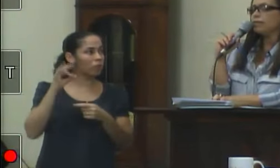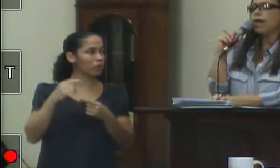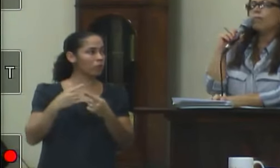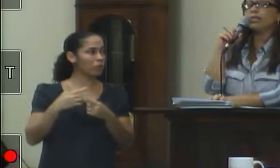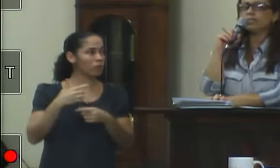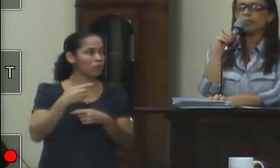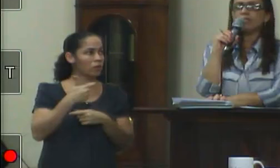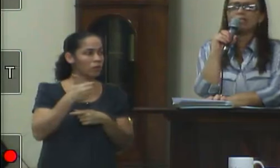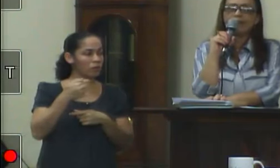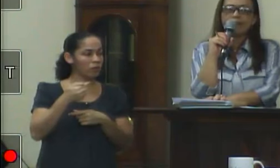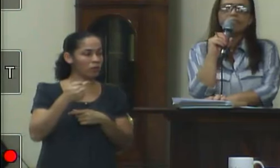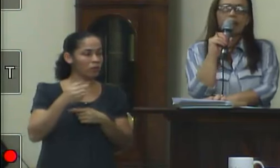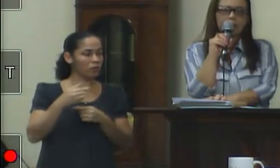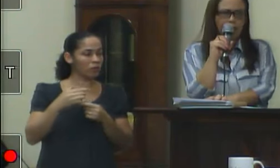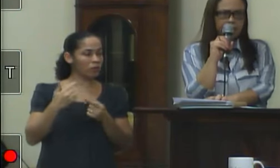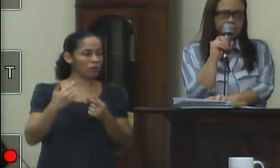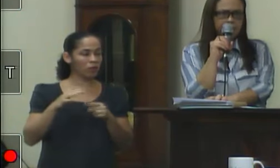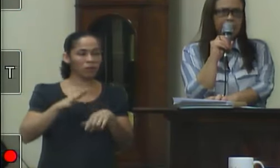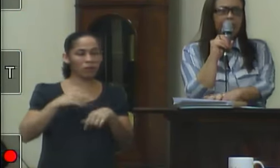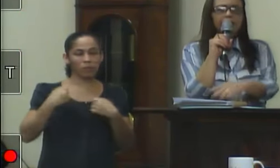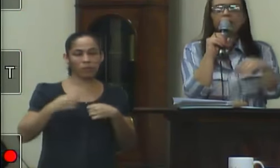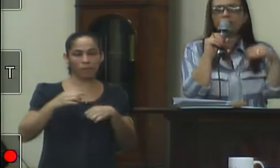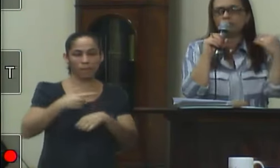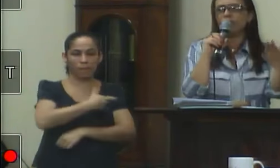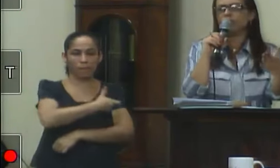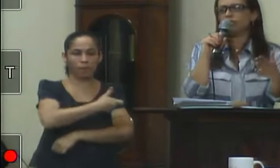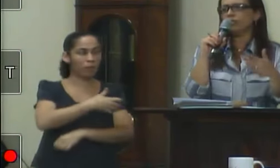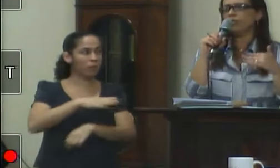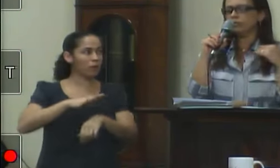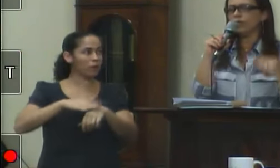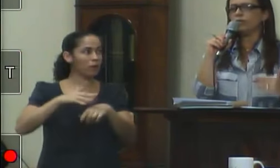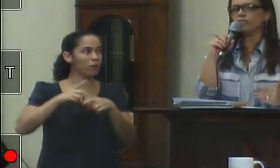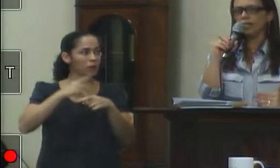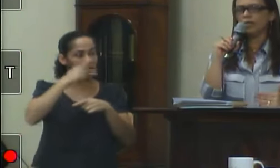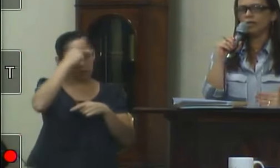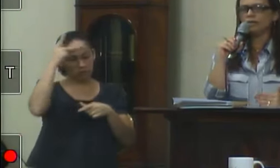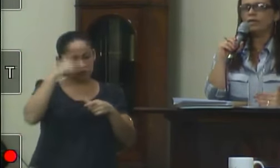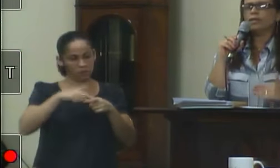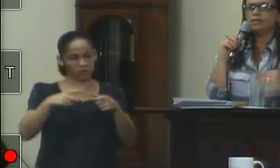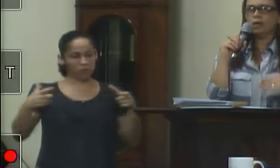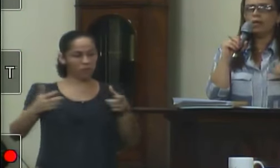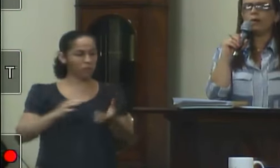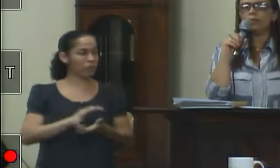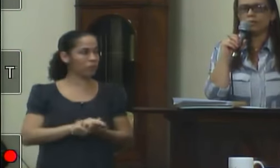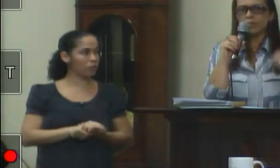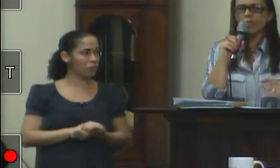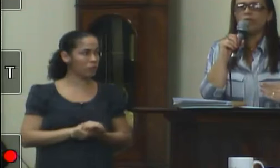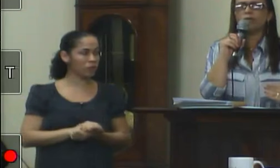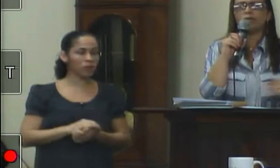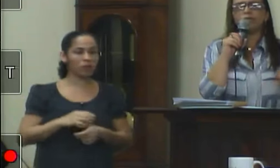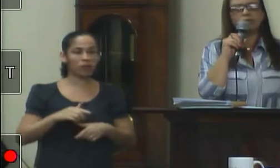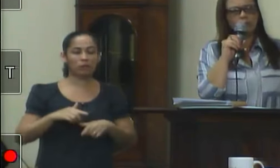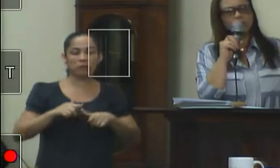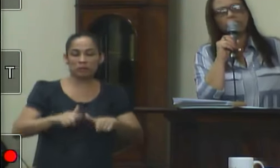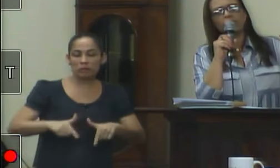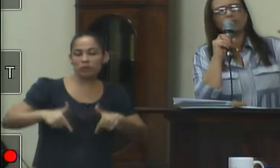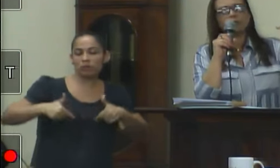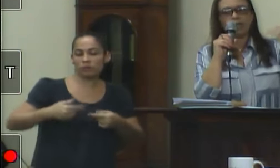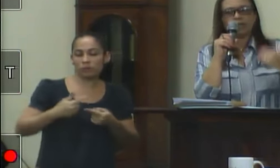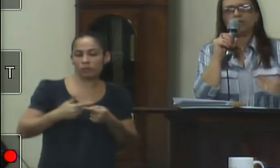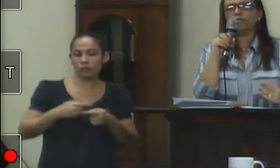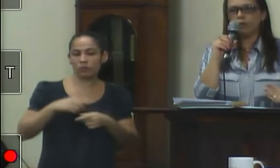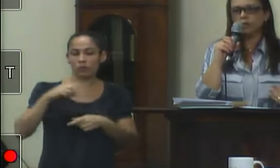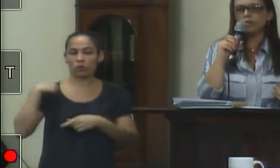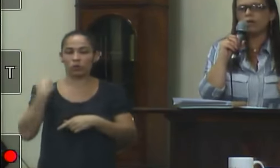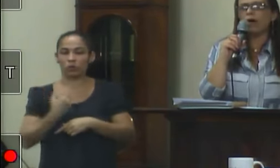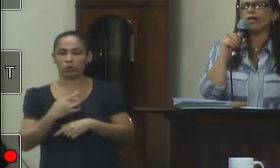vacinadas. Precisamos até vacinar mais, ainda mais diante, né, do verão chegando. Então, é uma busca que eu acho que todos nós, é uma